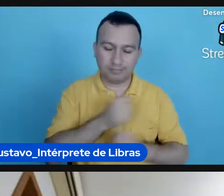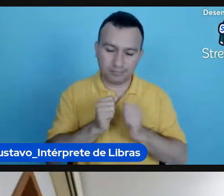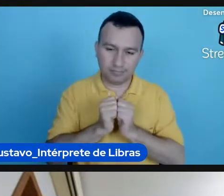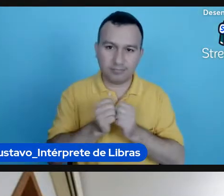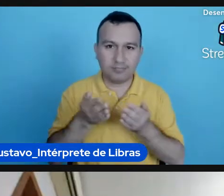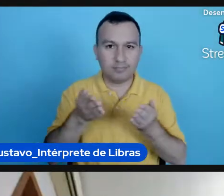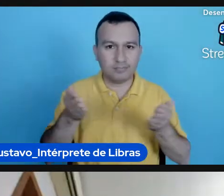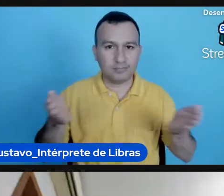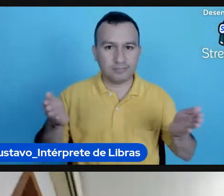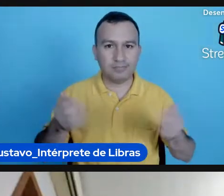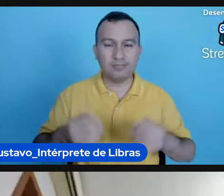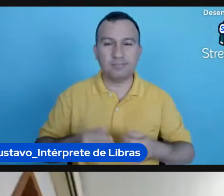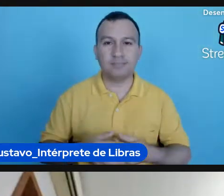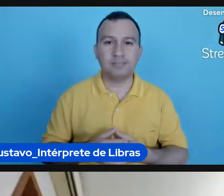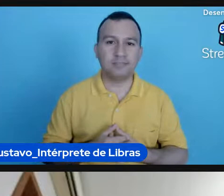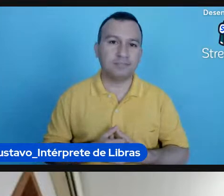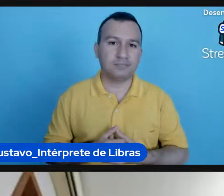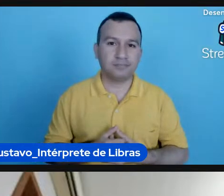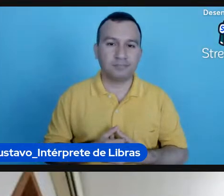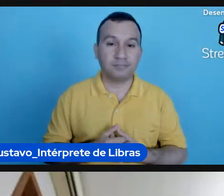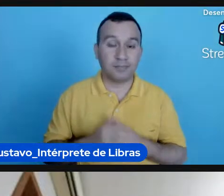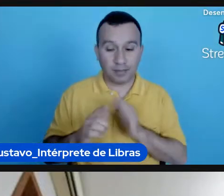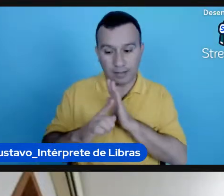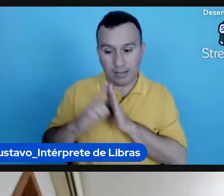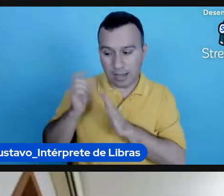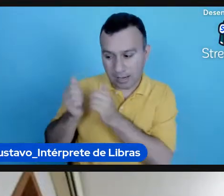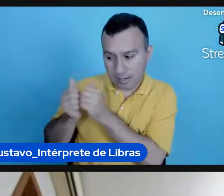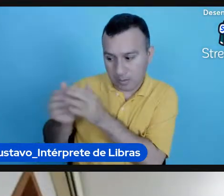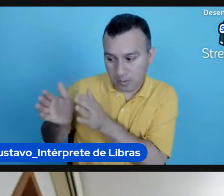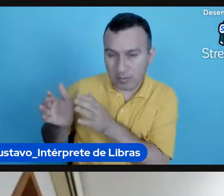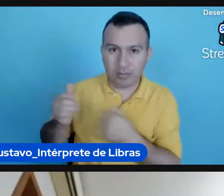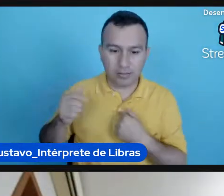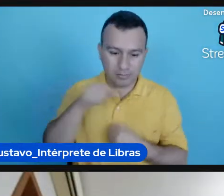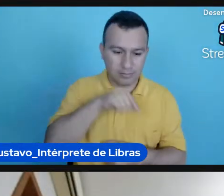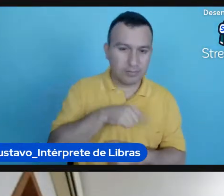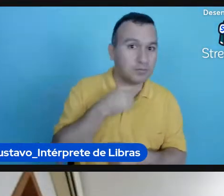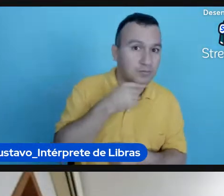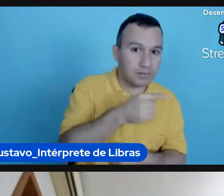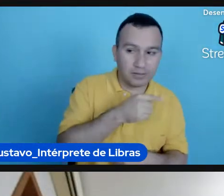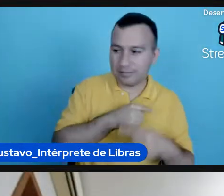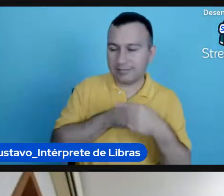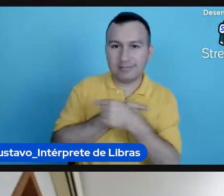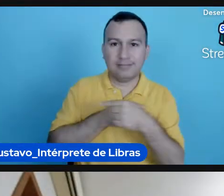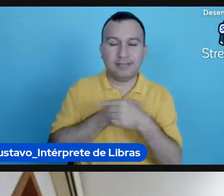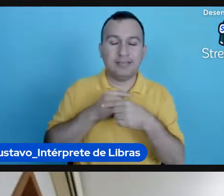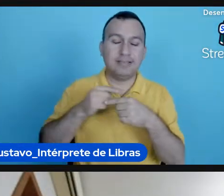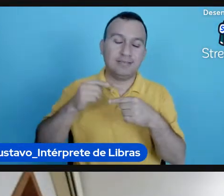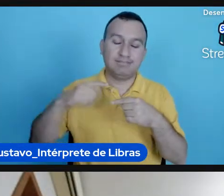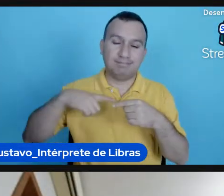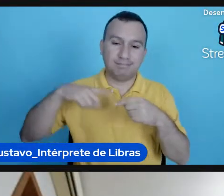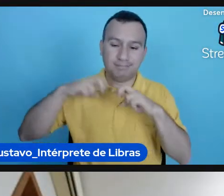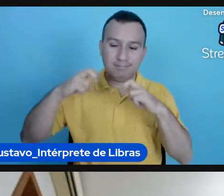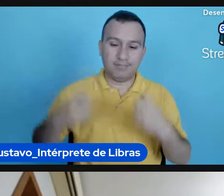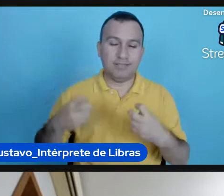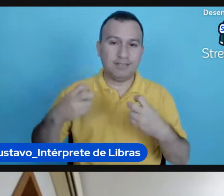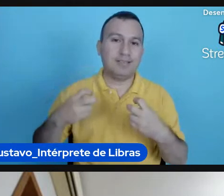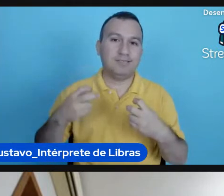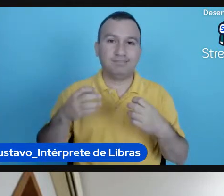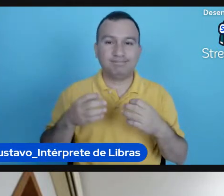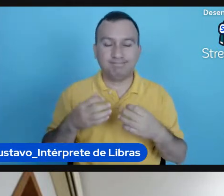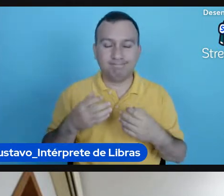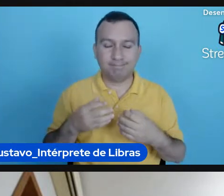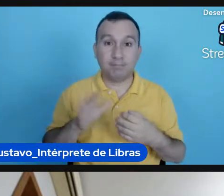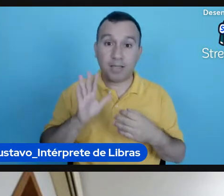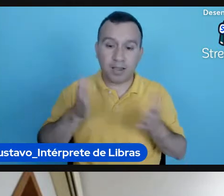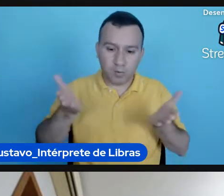Eu não consegui participar desde o início porque eu estava numa banca. Mas é um prazer, então, também poder discutir